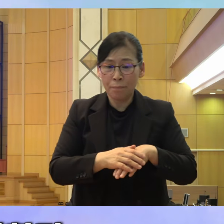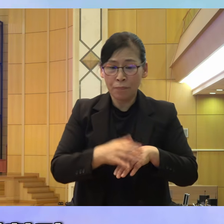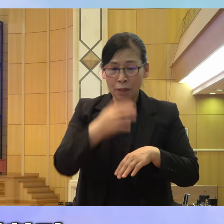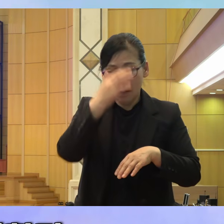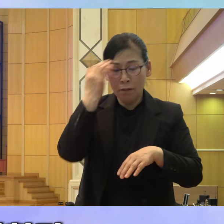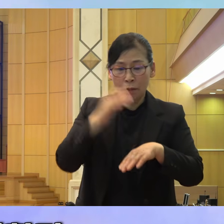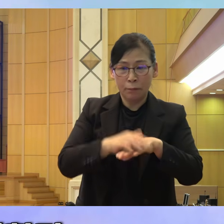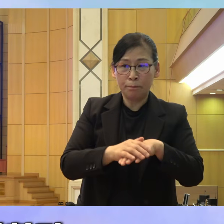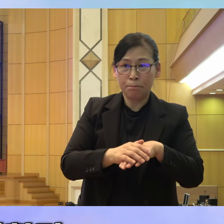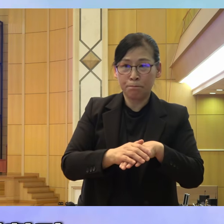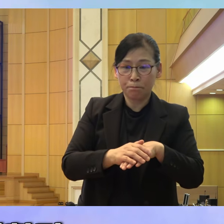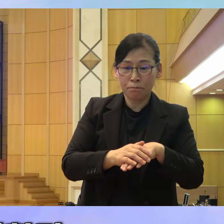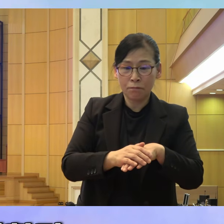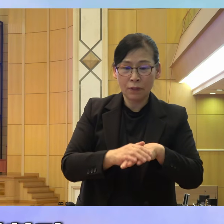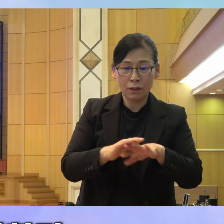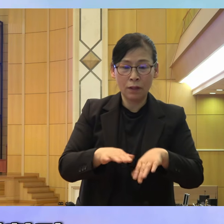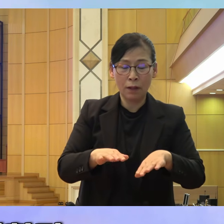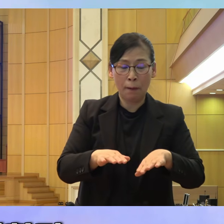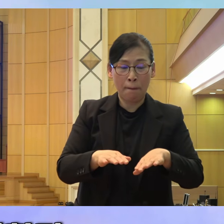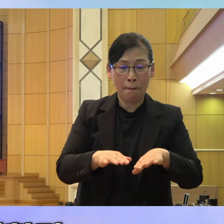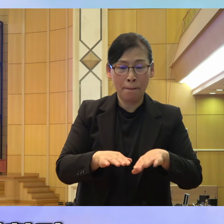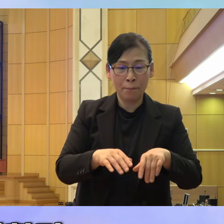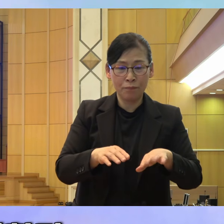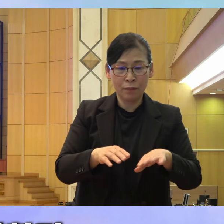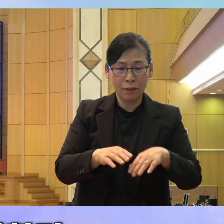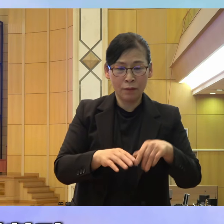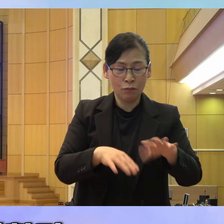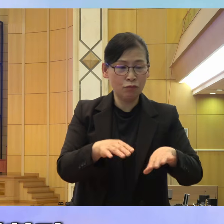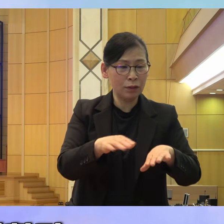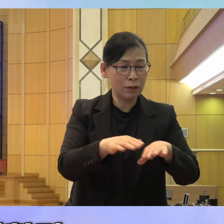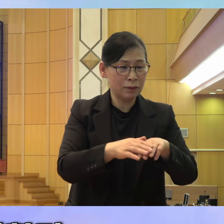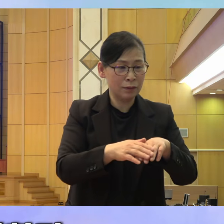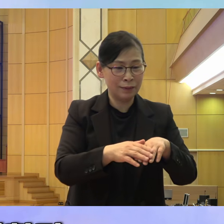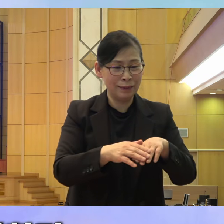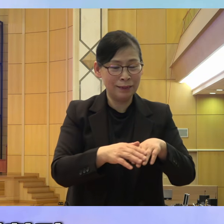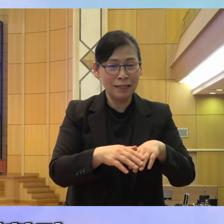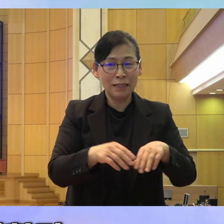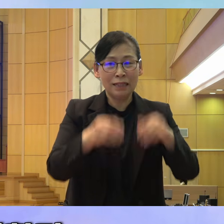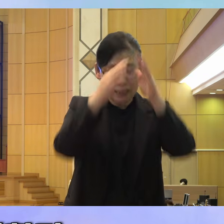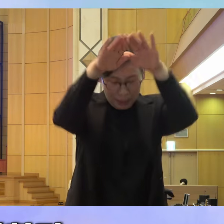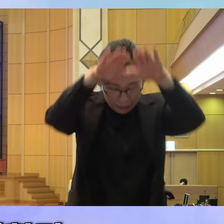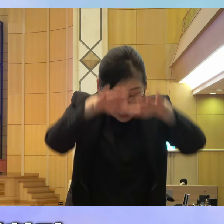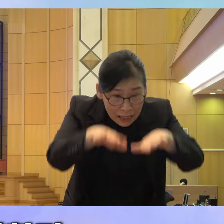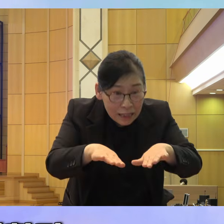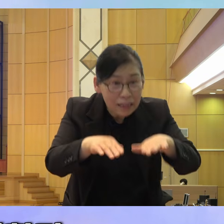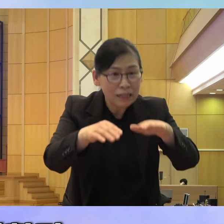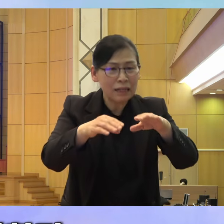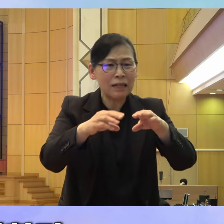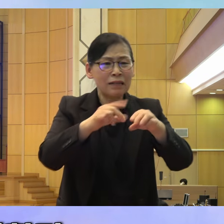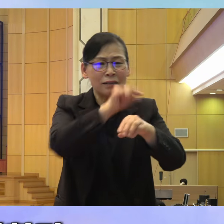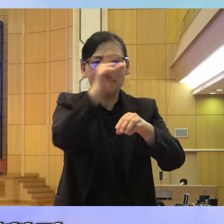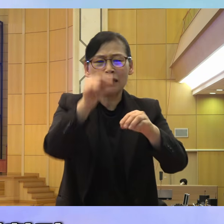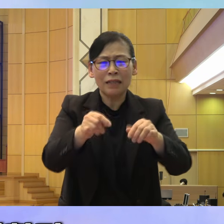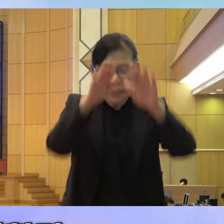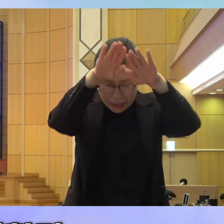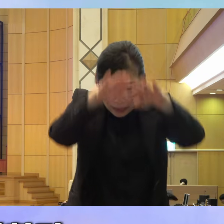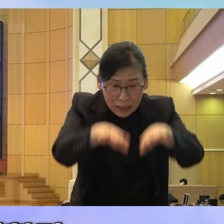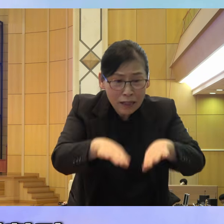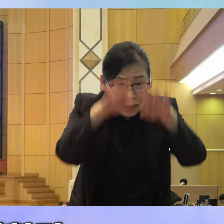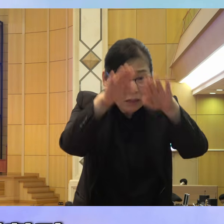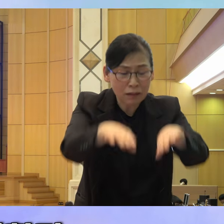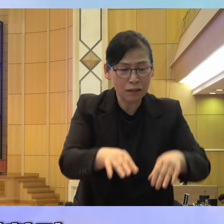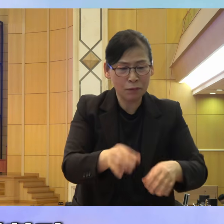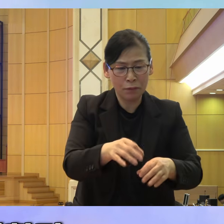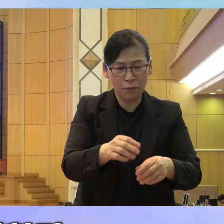하고, 그냥 뭘 따로 놔도, 그냥 술을 따로 놔도 그냥 갖다가 아이고 그냥 살아있는 사람한테는 한 잔 드시오